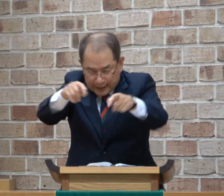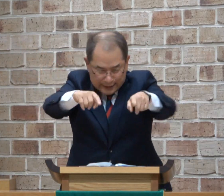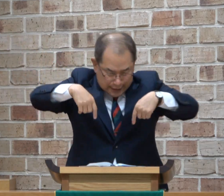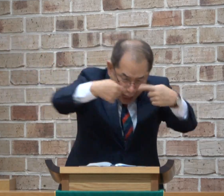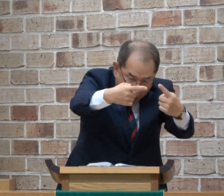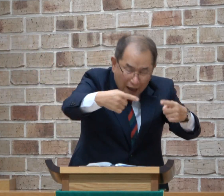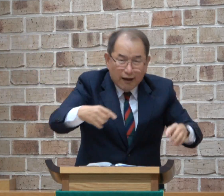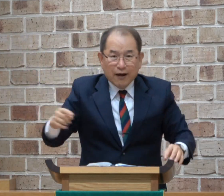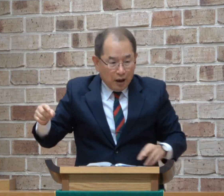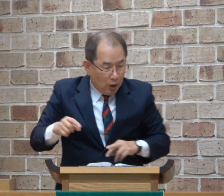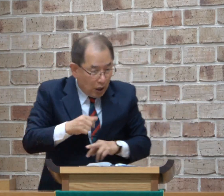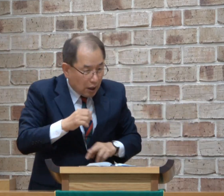깜짝 놀랐습니다.